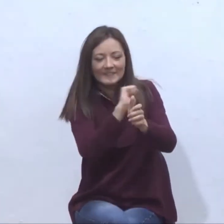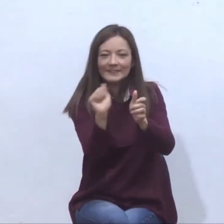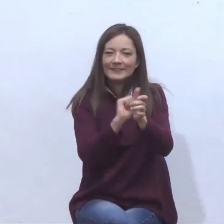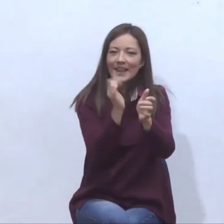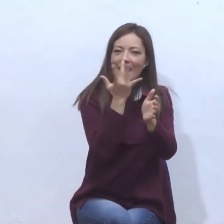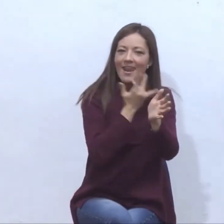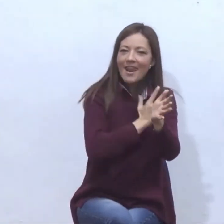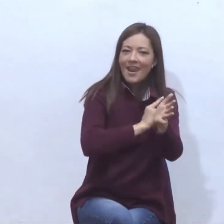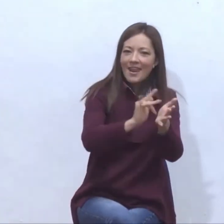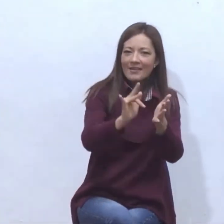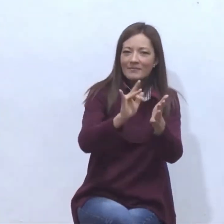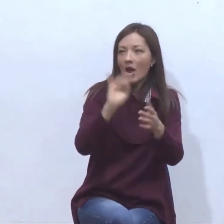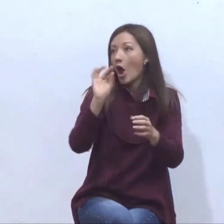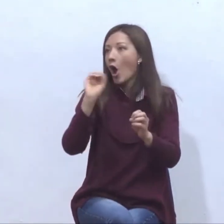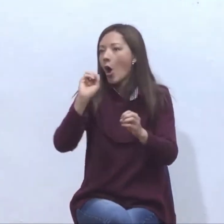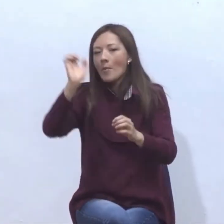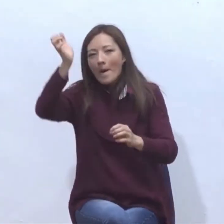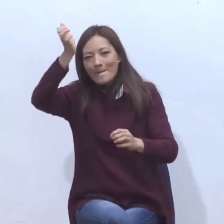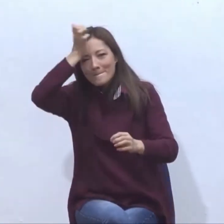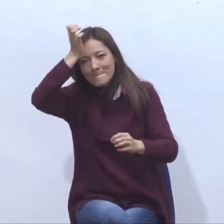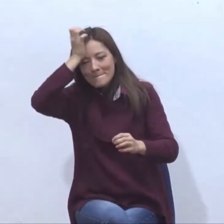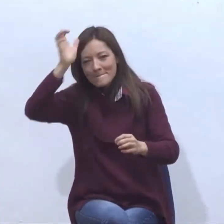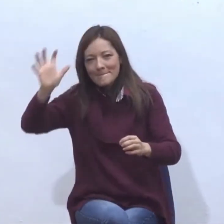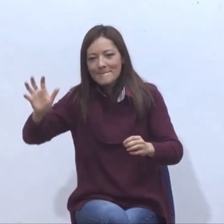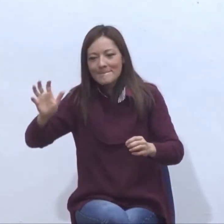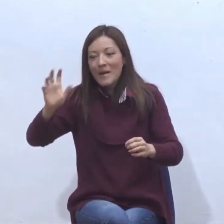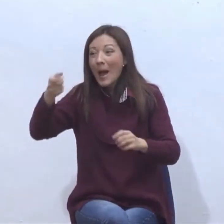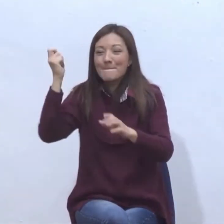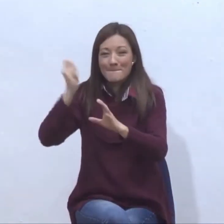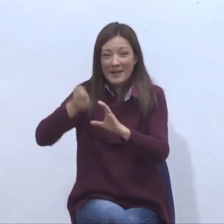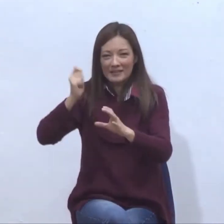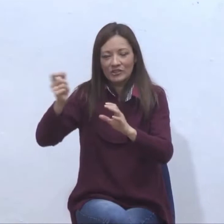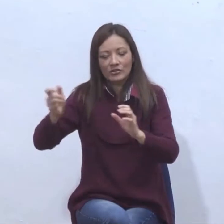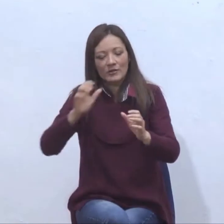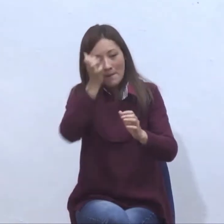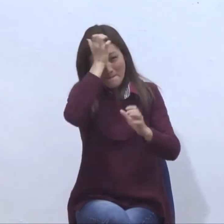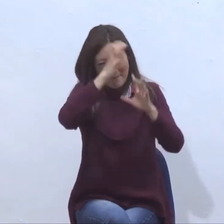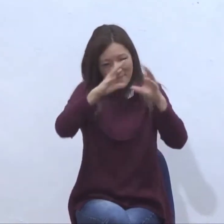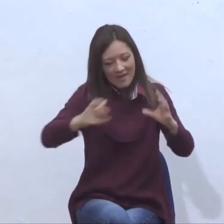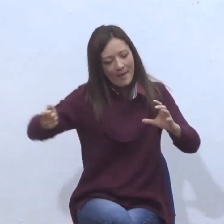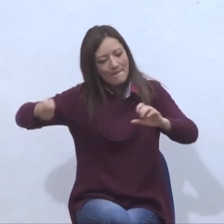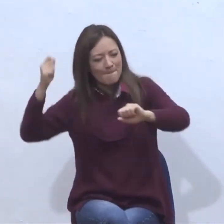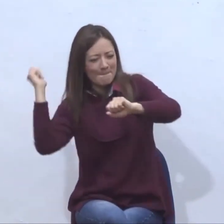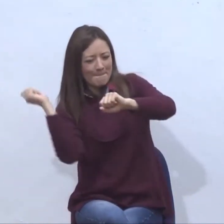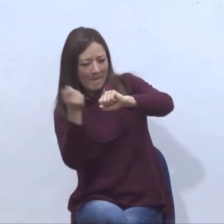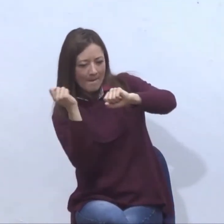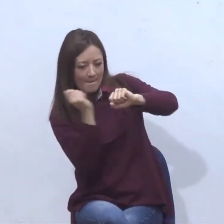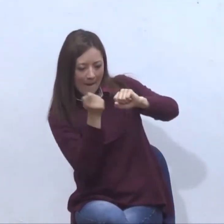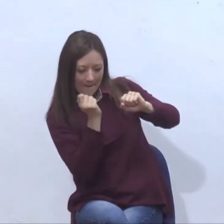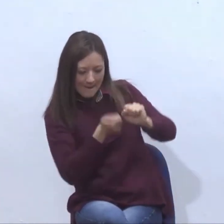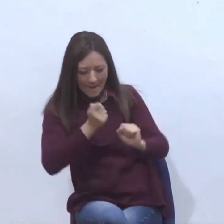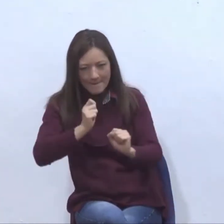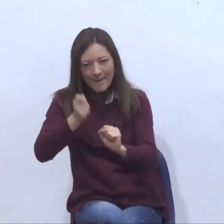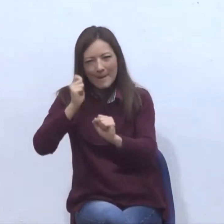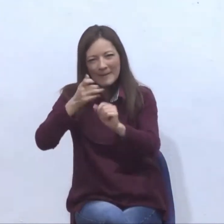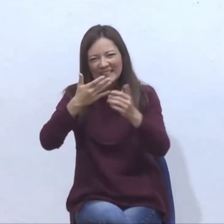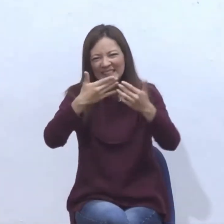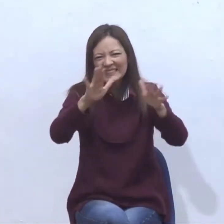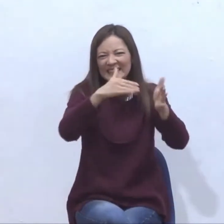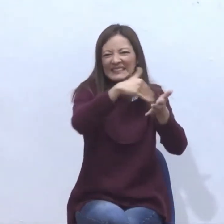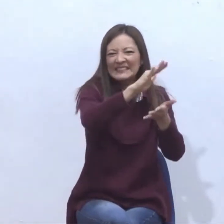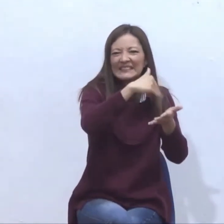esa piedra que golpea es como ese martillo que golpea la piedra para que quite de nosotros